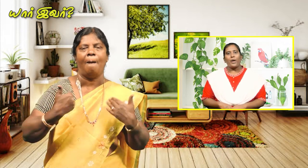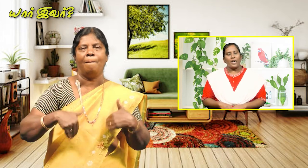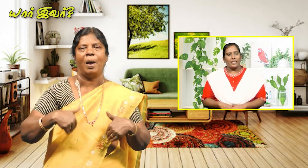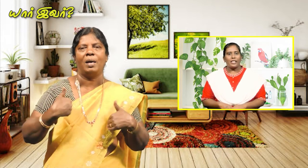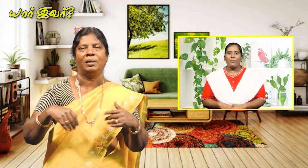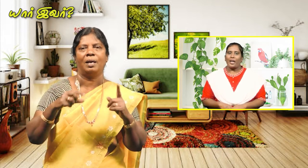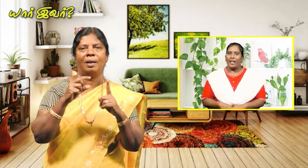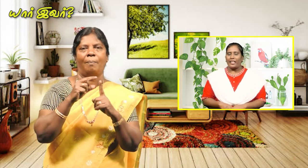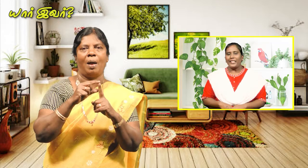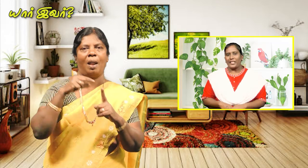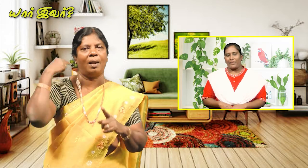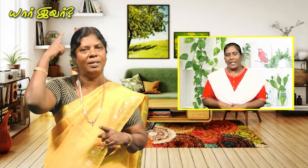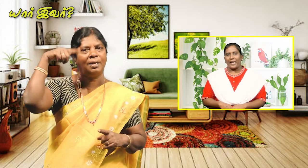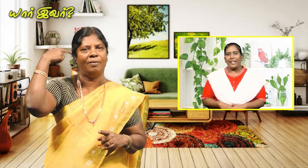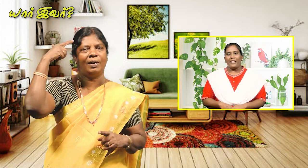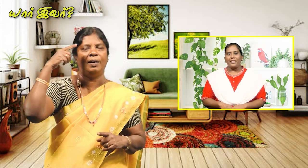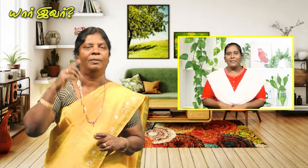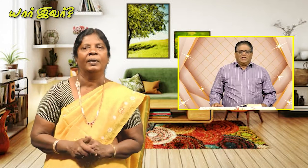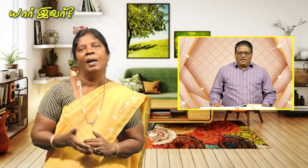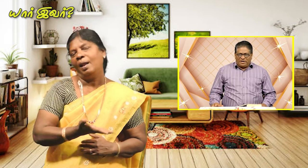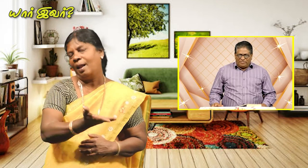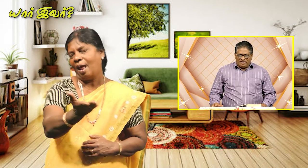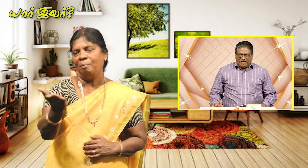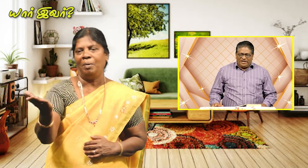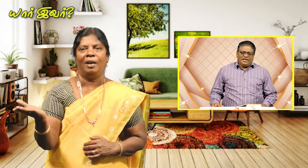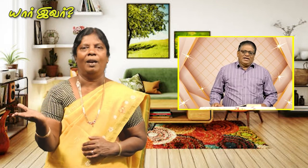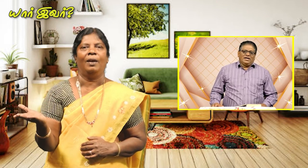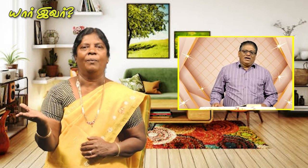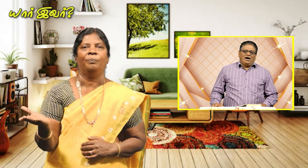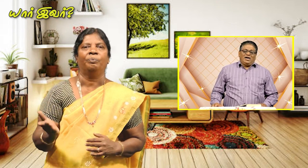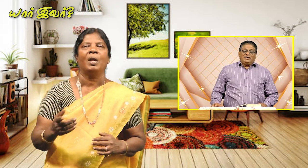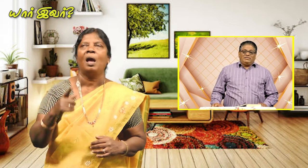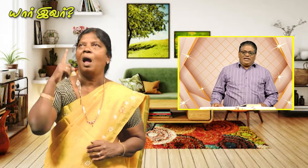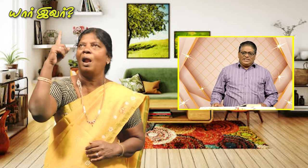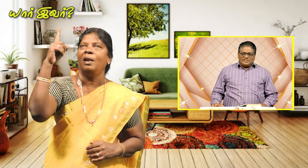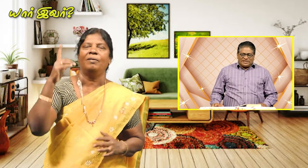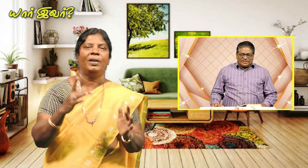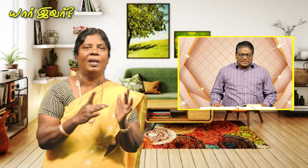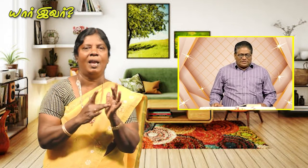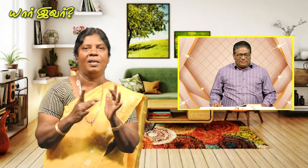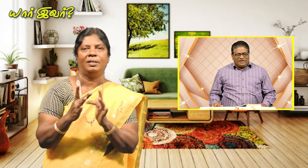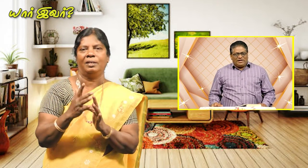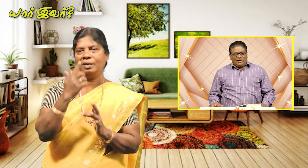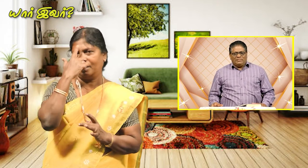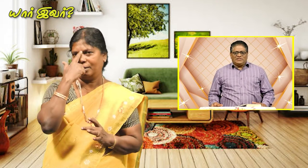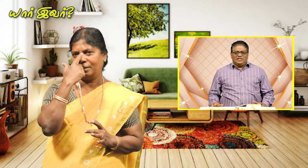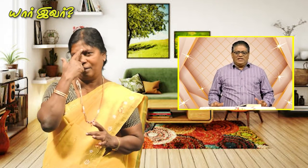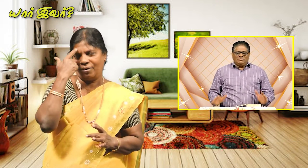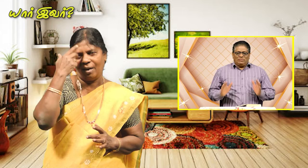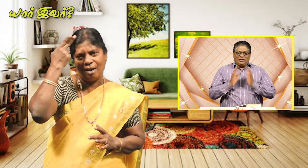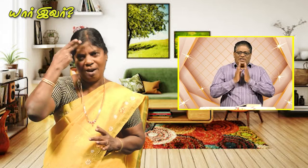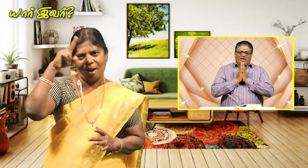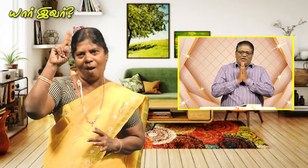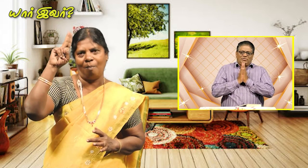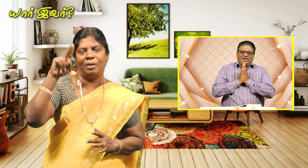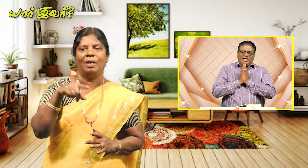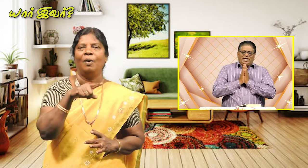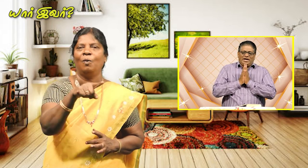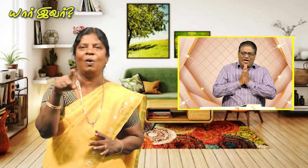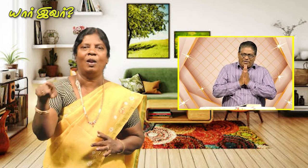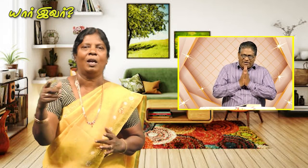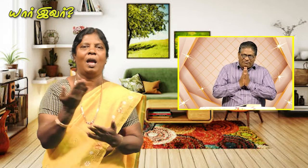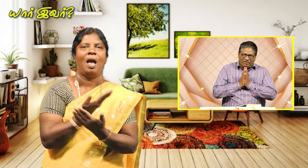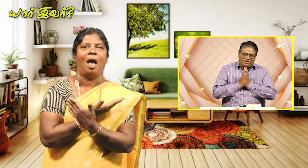வருகிறார் பாஸ்டர் பால்ராஜ் அவர்கள். நண்பர்களே, ஆண்டவர் இயேசு கிறிஸ்துவின் நாமத்தில் உங்களுக்கு